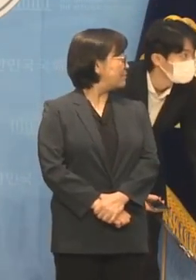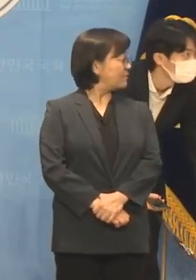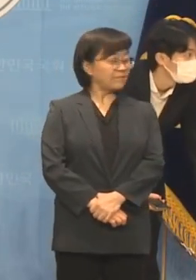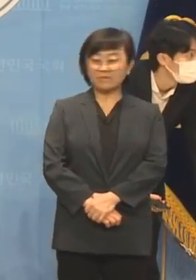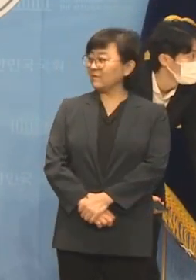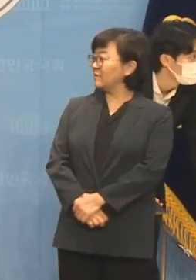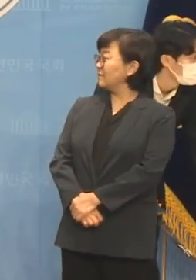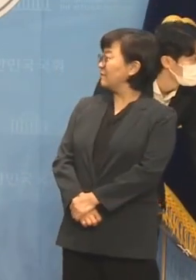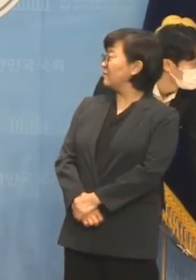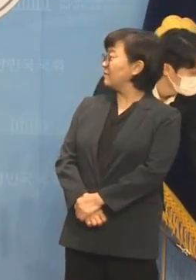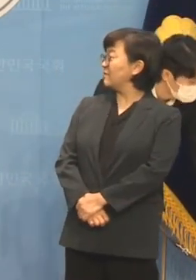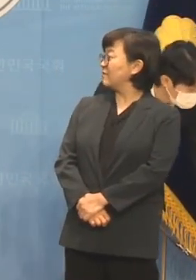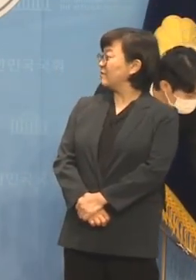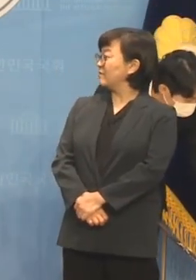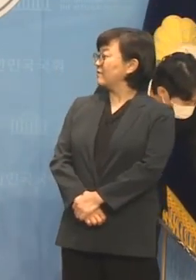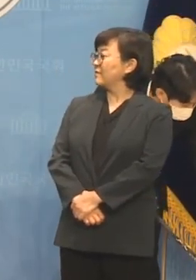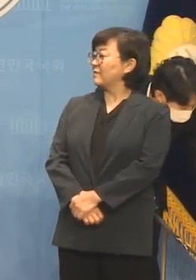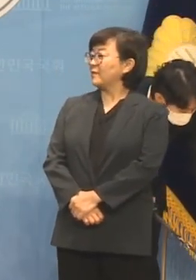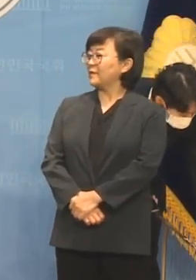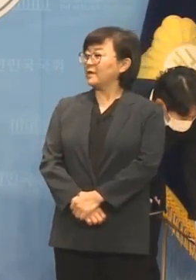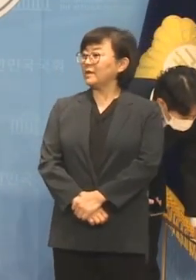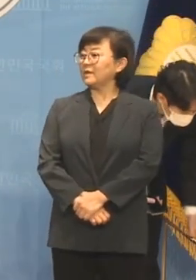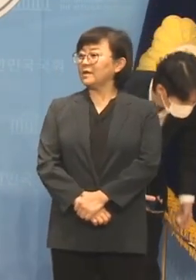들으시는 건 안 돼요. 근데 다른 분이 들어야 돼요. 네.